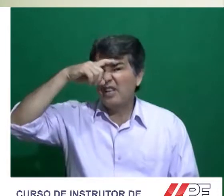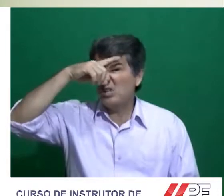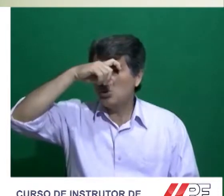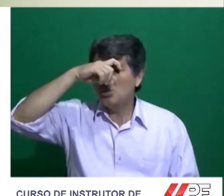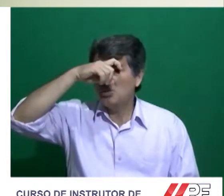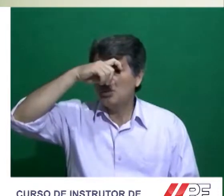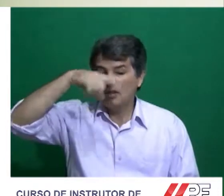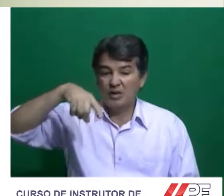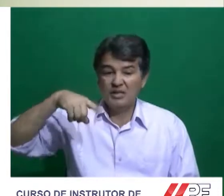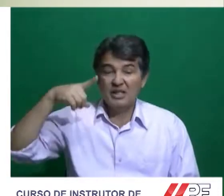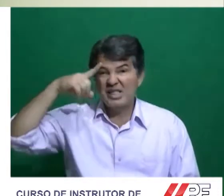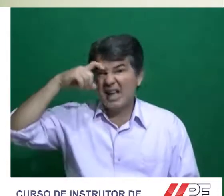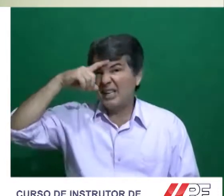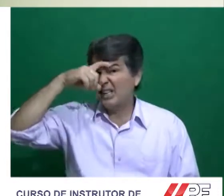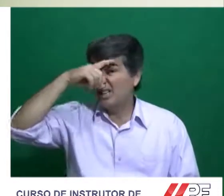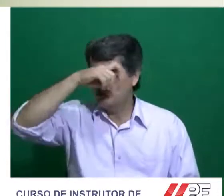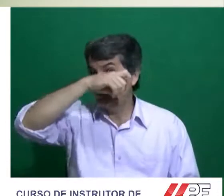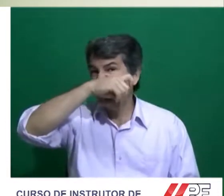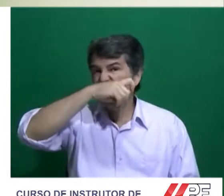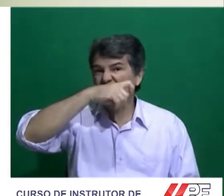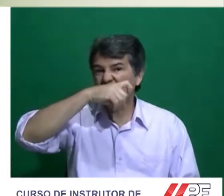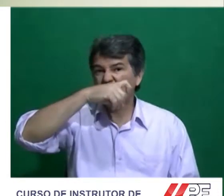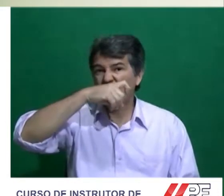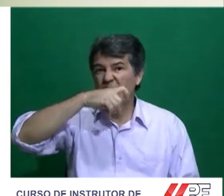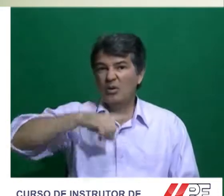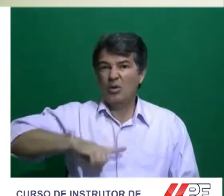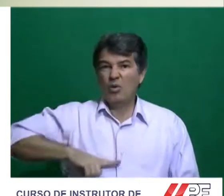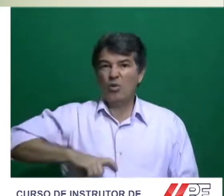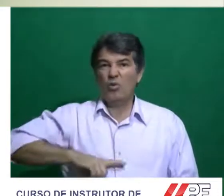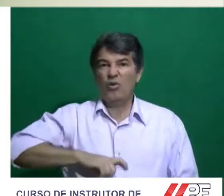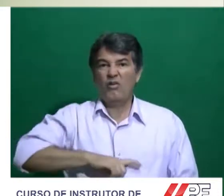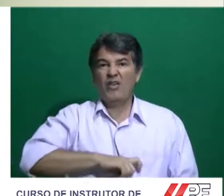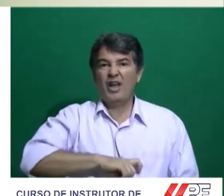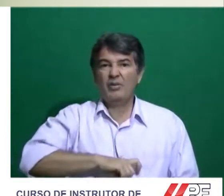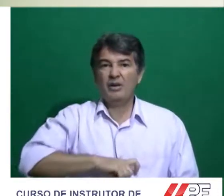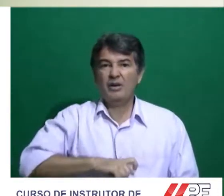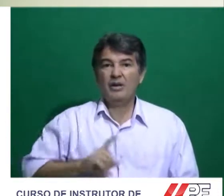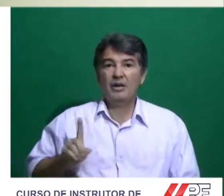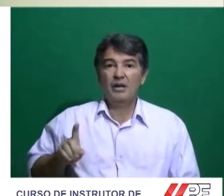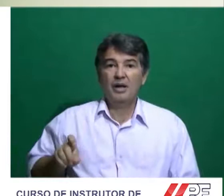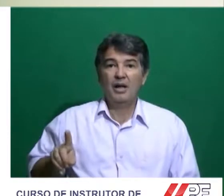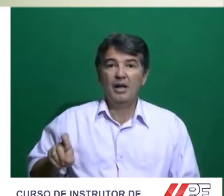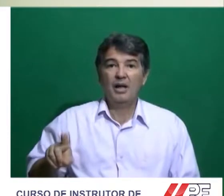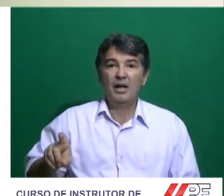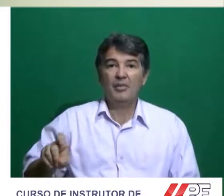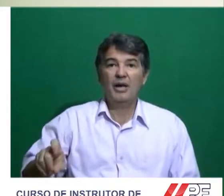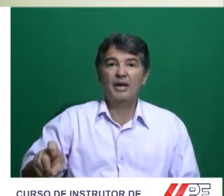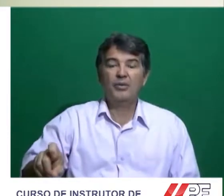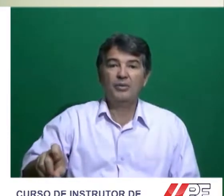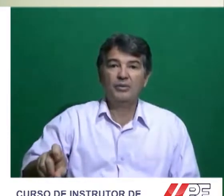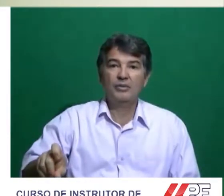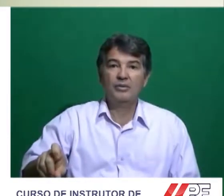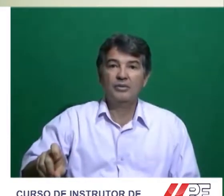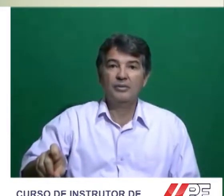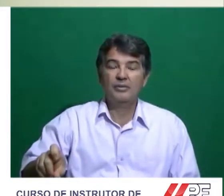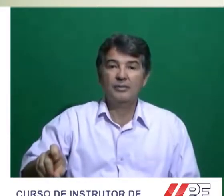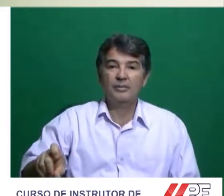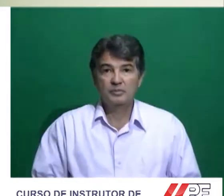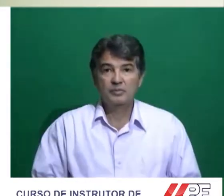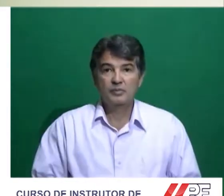O difícil, que é o de zigue-zague, difícil, ou verme, camarão.